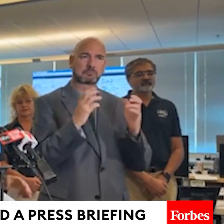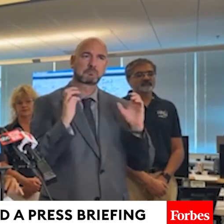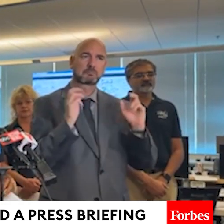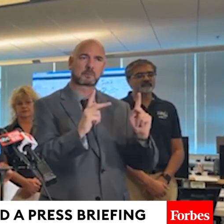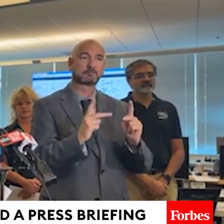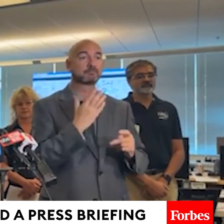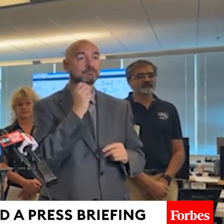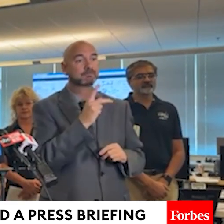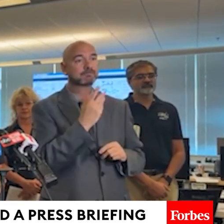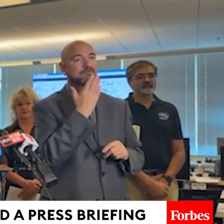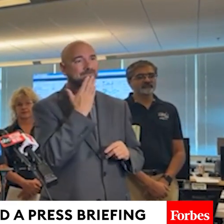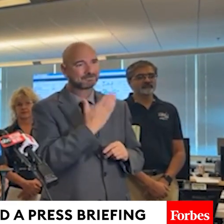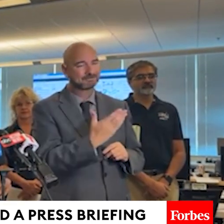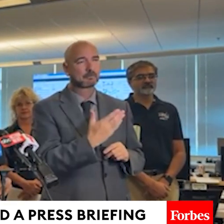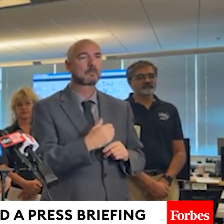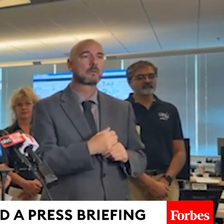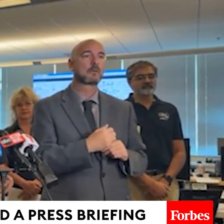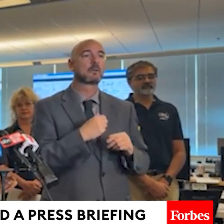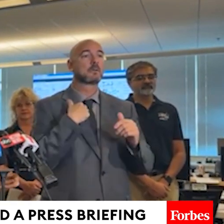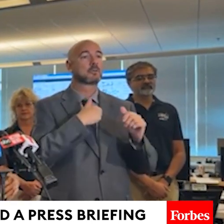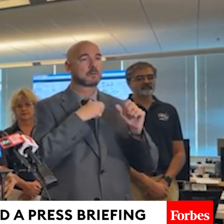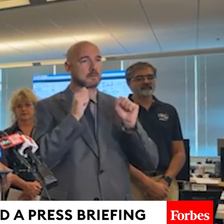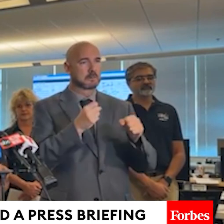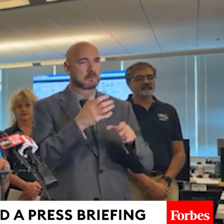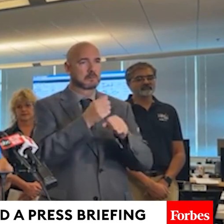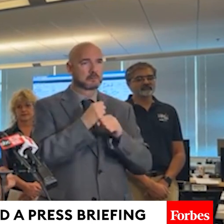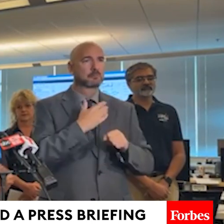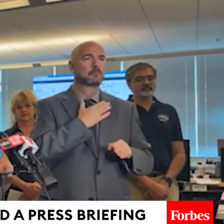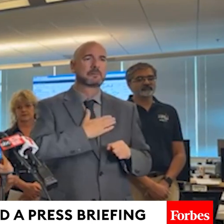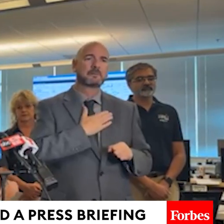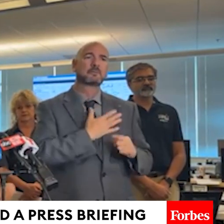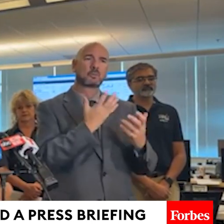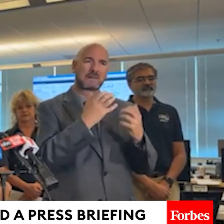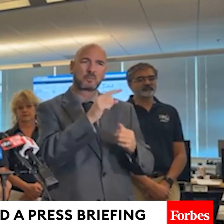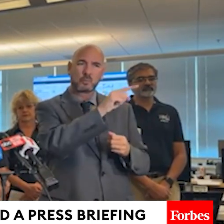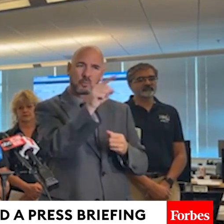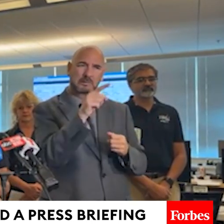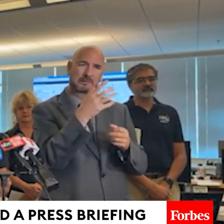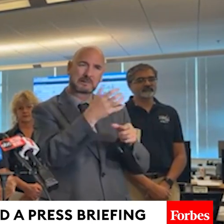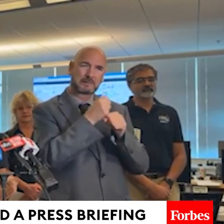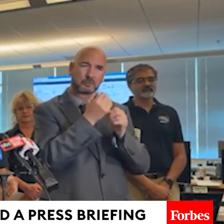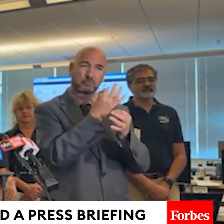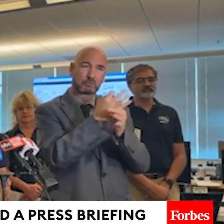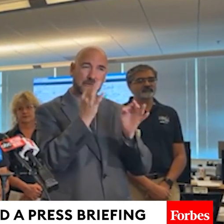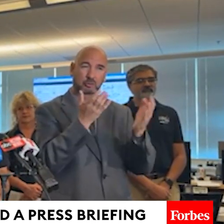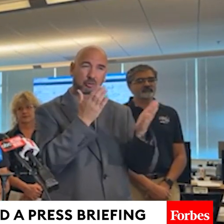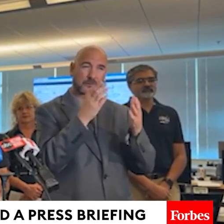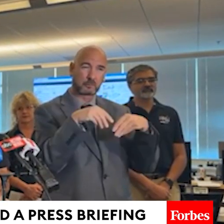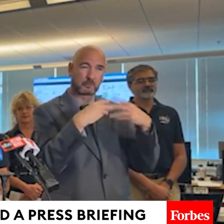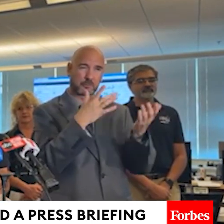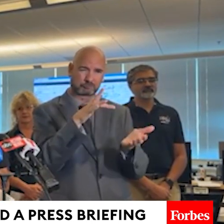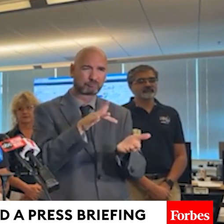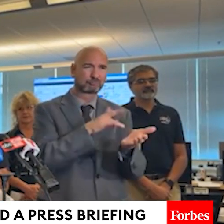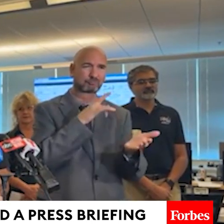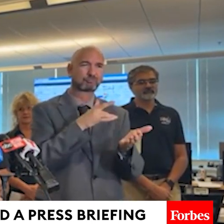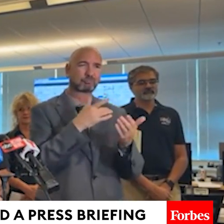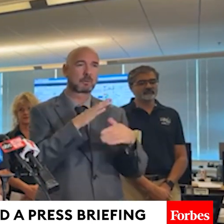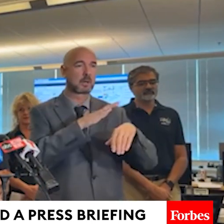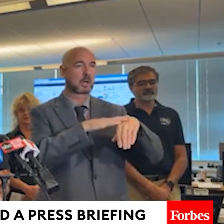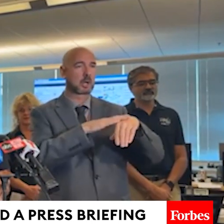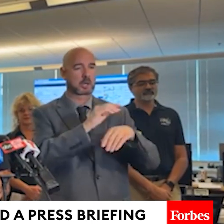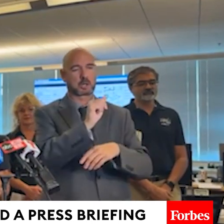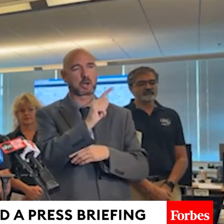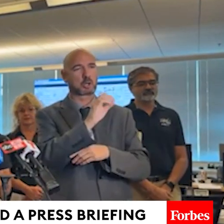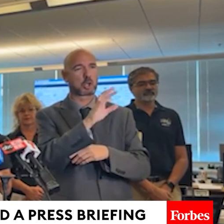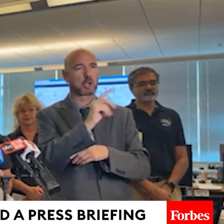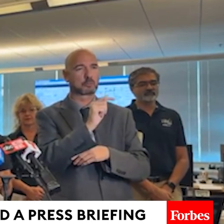las últimas actualizaciones, por favor, aproveche nuestro servicio gratuito de alertas. Por favor, mande un mensaje